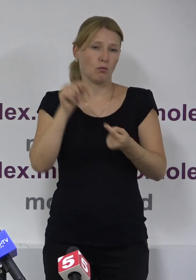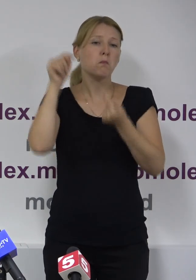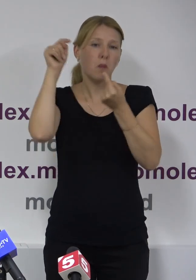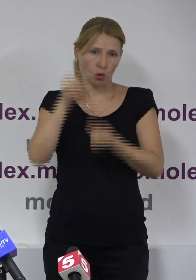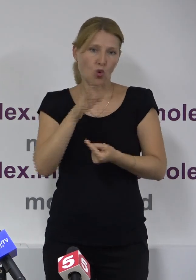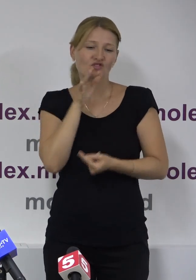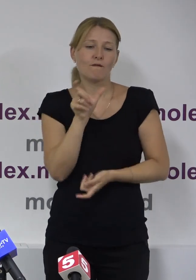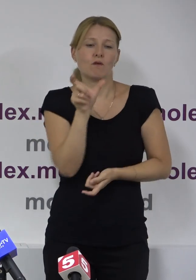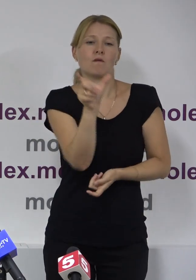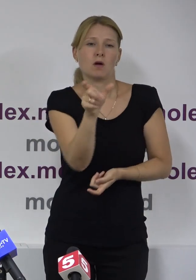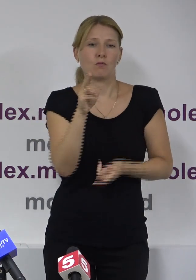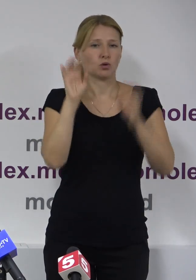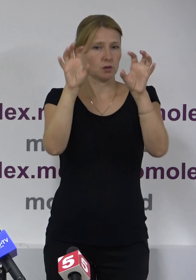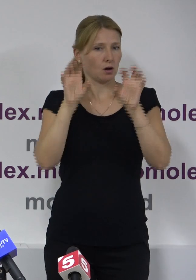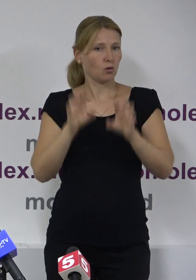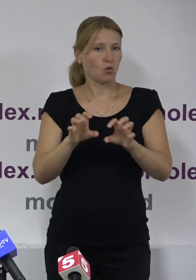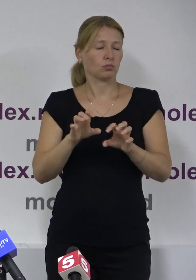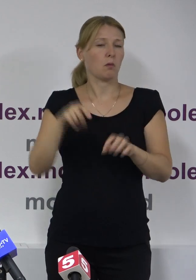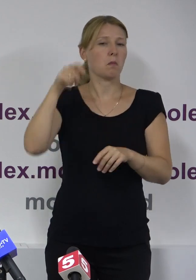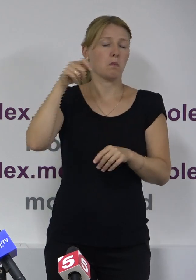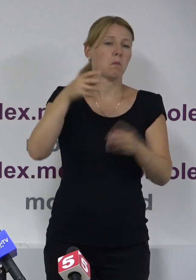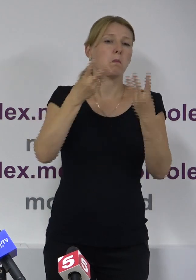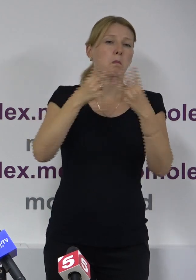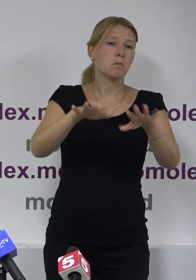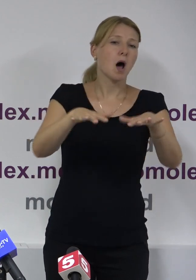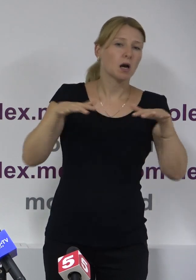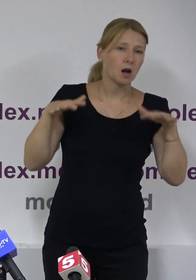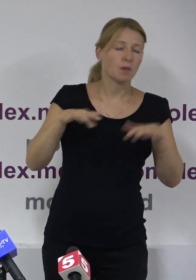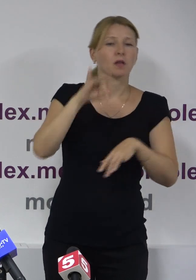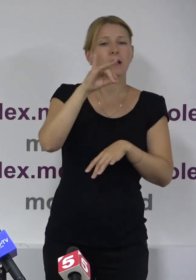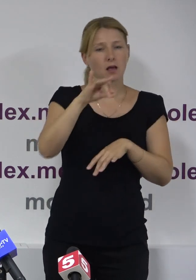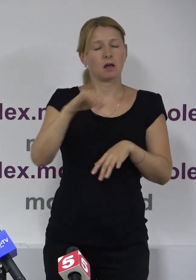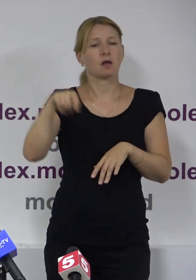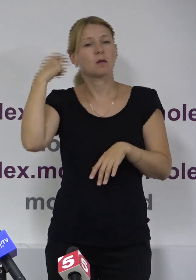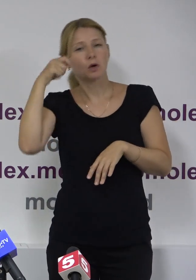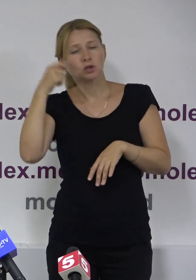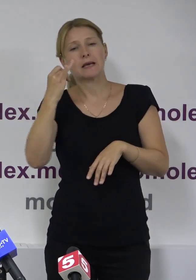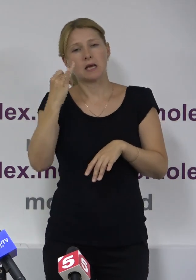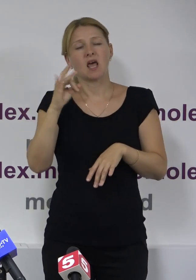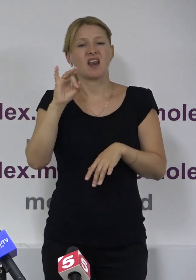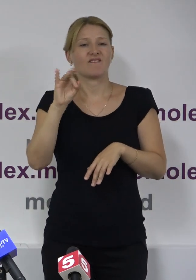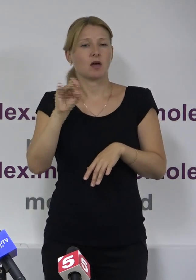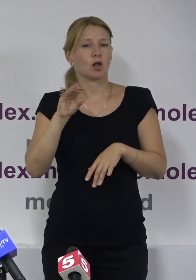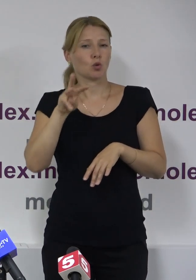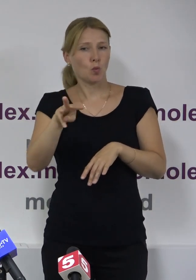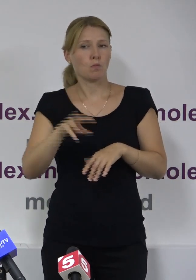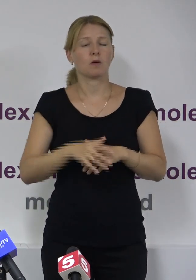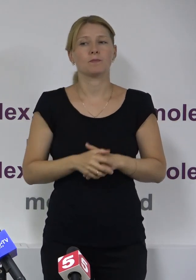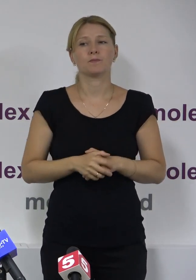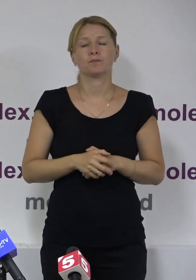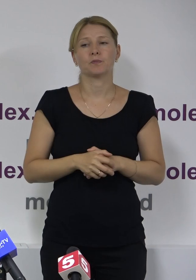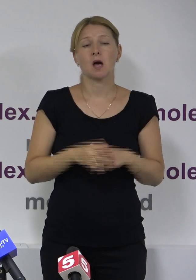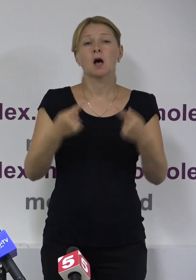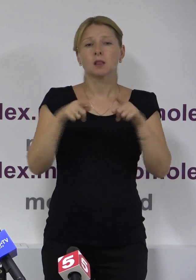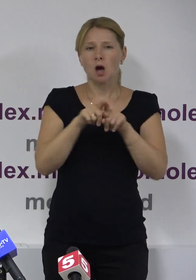legale, atât pentru alegerile parlamentare, cât și pentru referendumul constituțional. O să vedeți că la